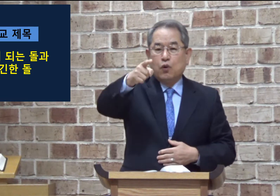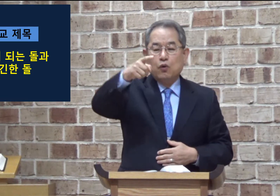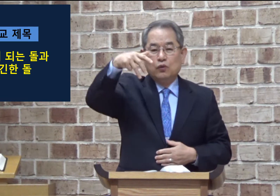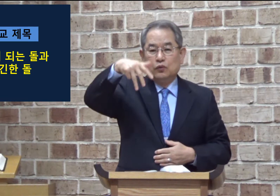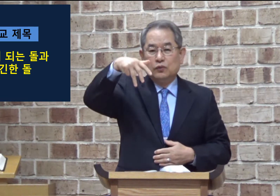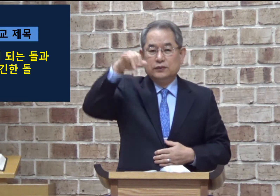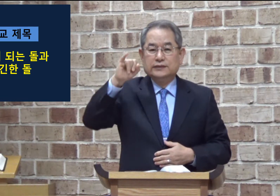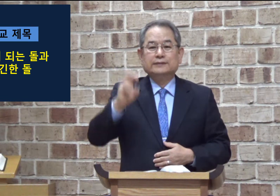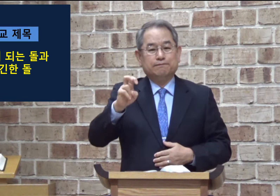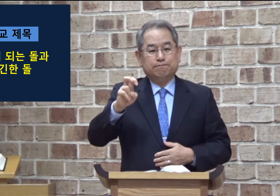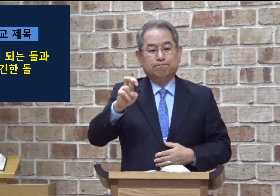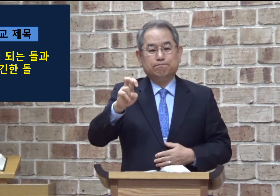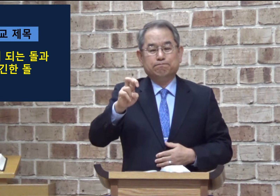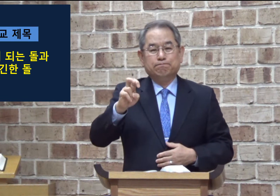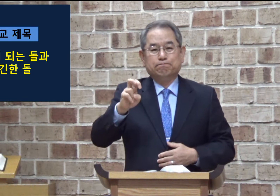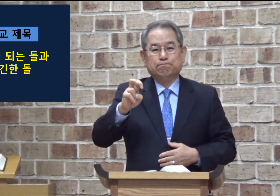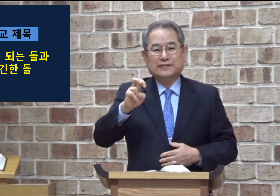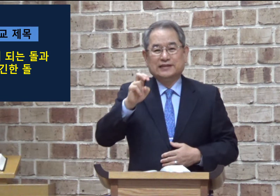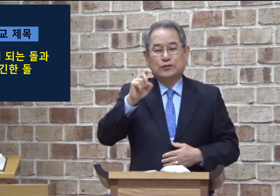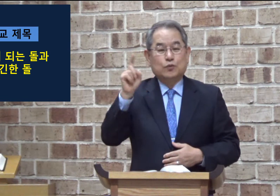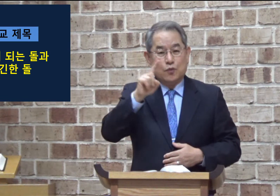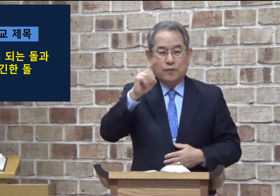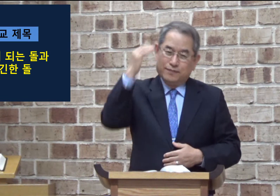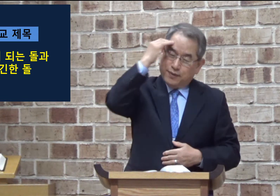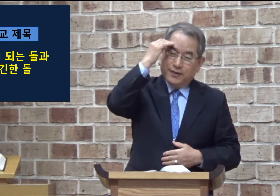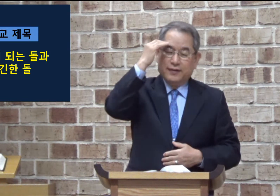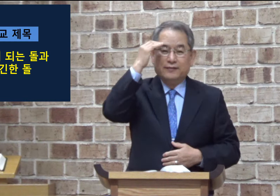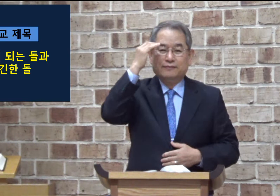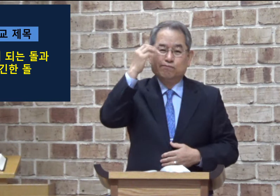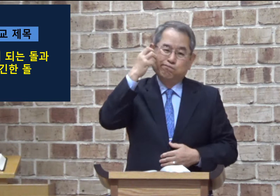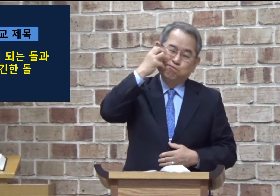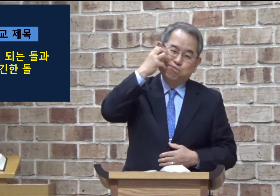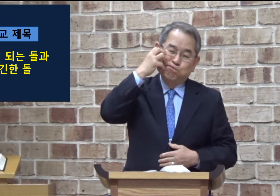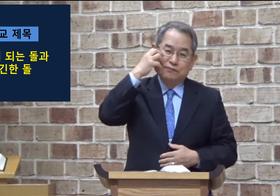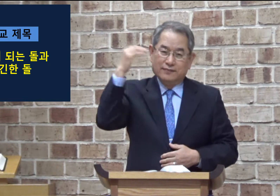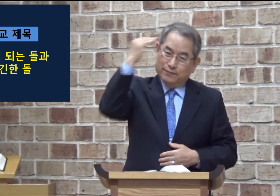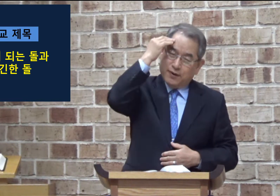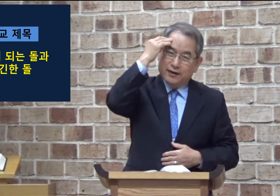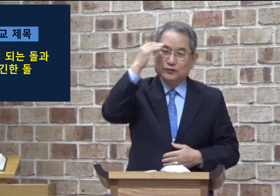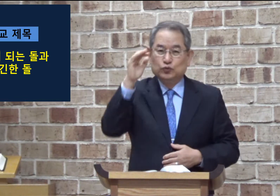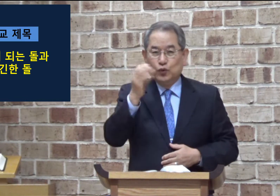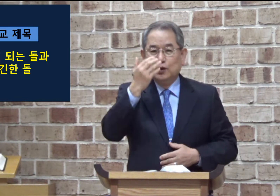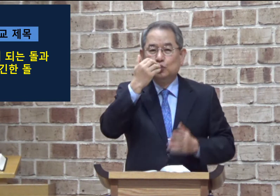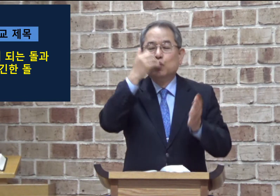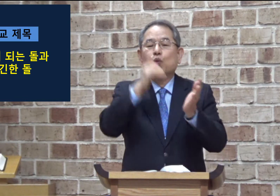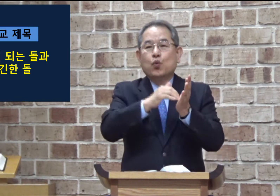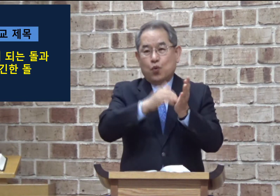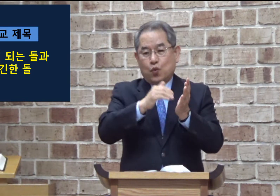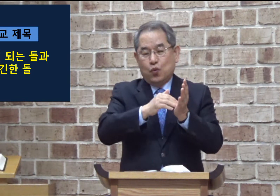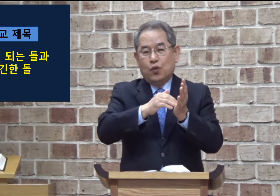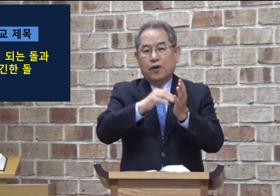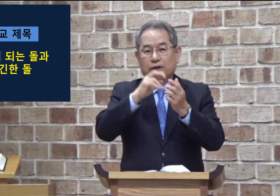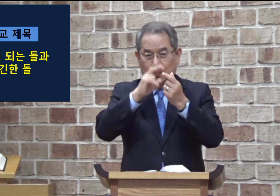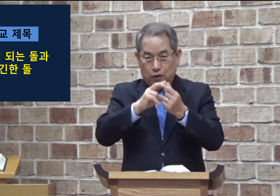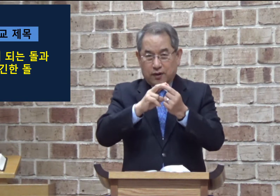요긴한 돌, 꼭 필요한 돌, 이라는 제목으로 함께 은혜